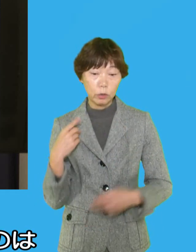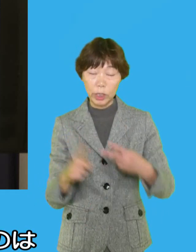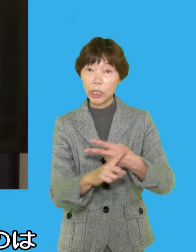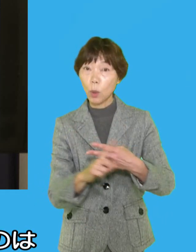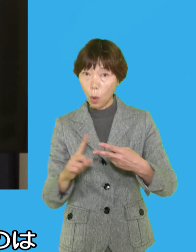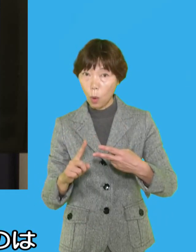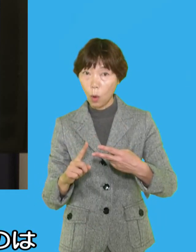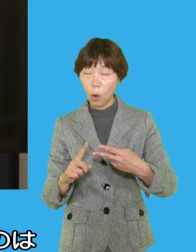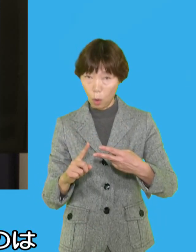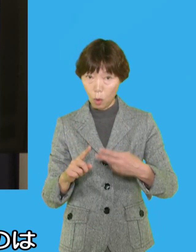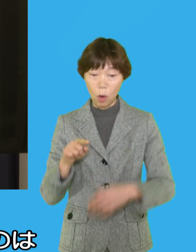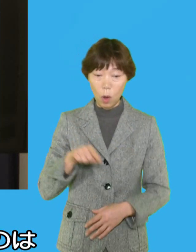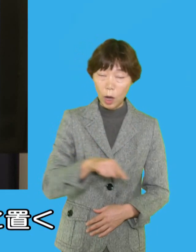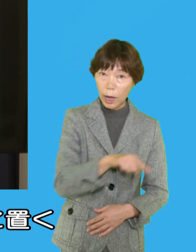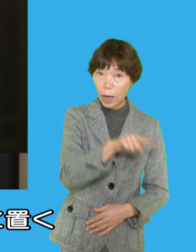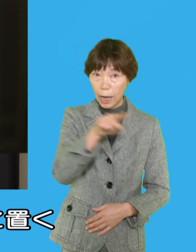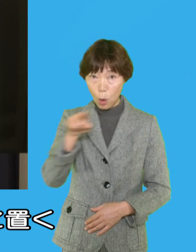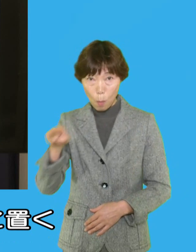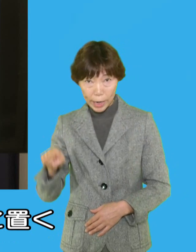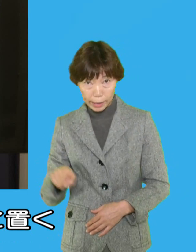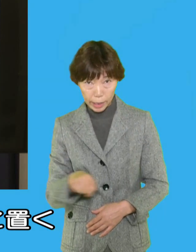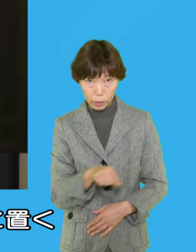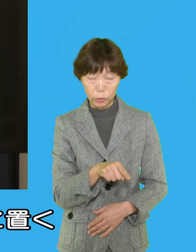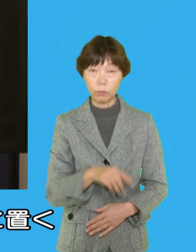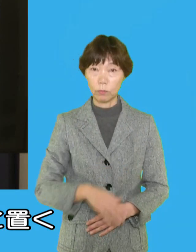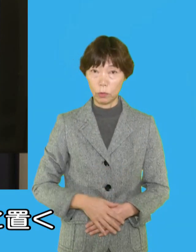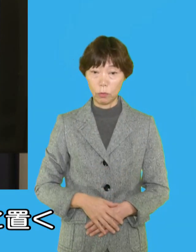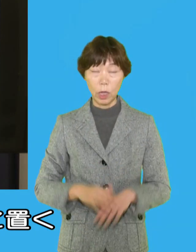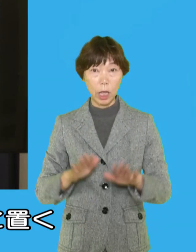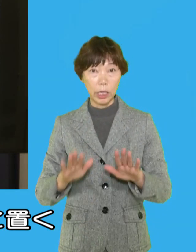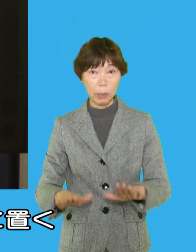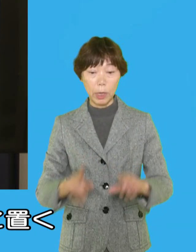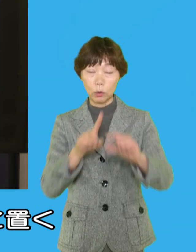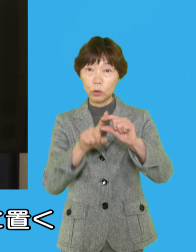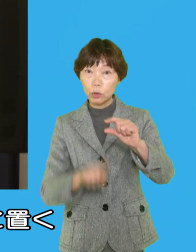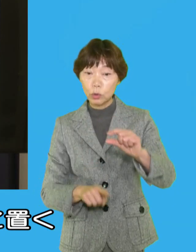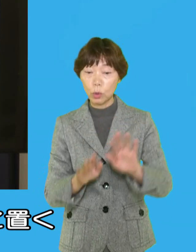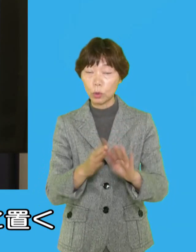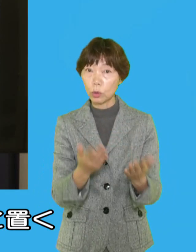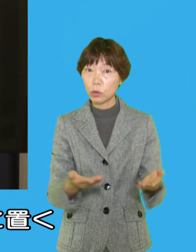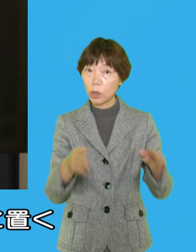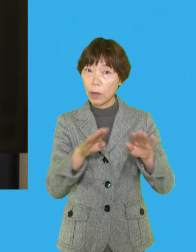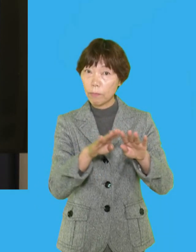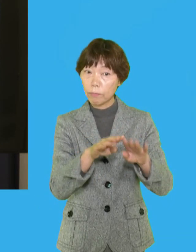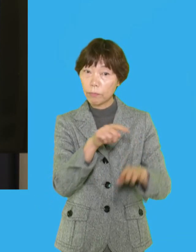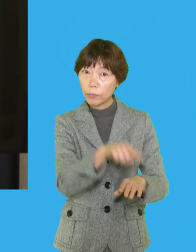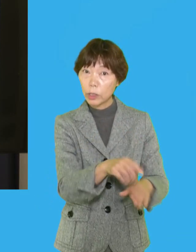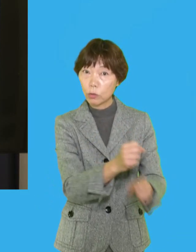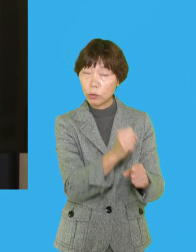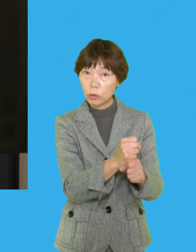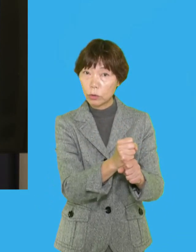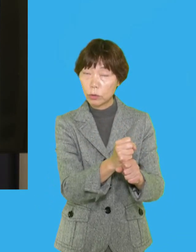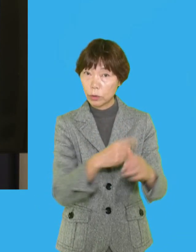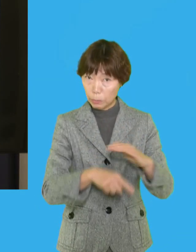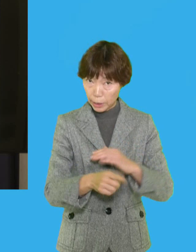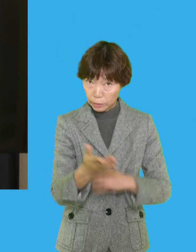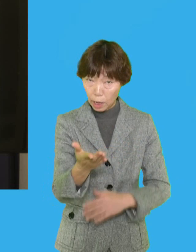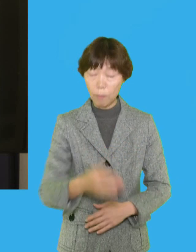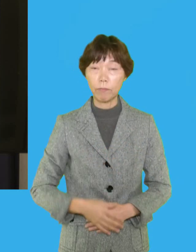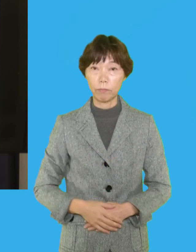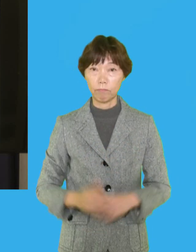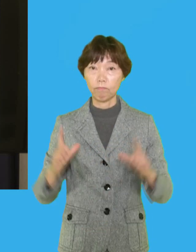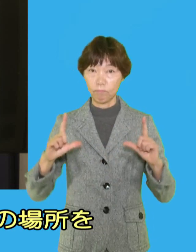つい、囲まれているのはこれは 現中央図書館に置くという意味なんですかね。 そうですね、場所とし